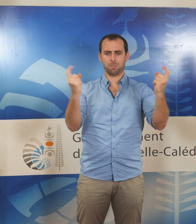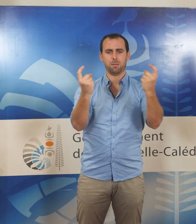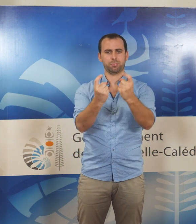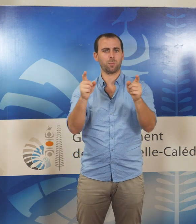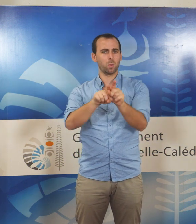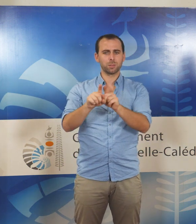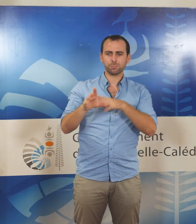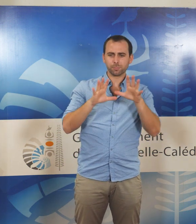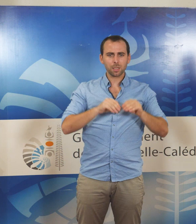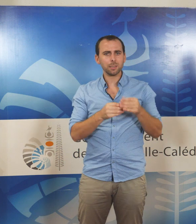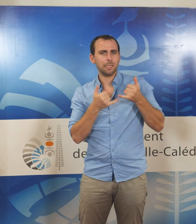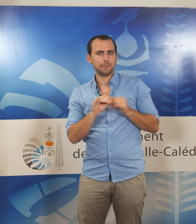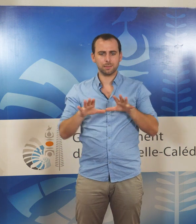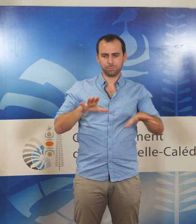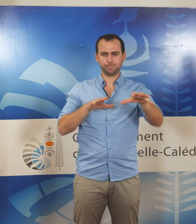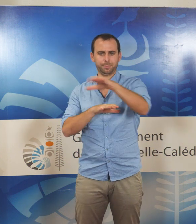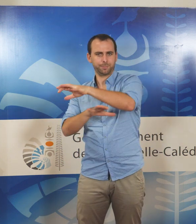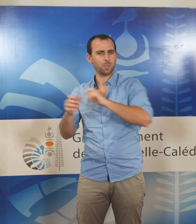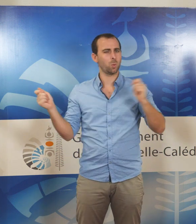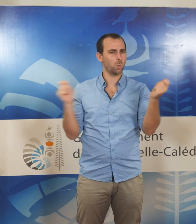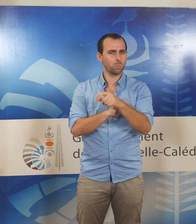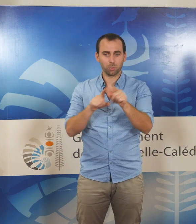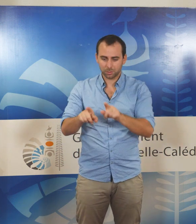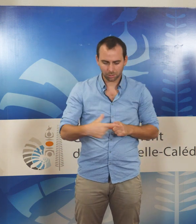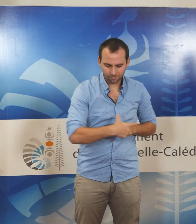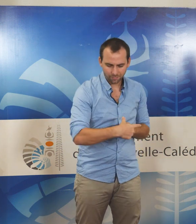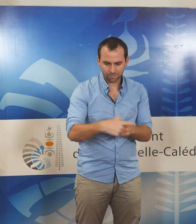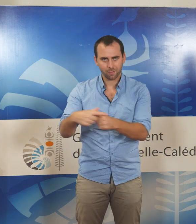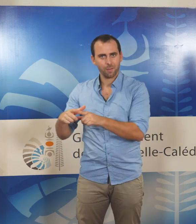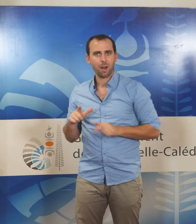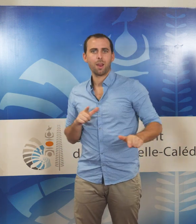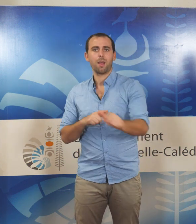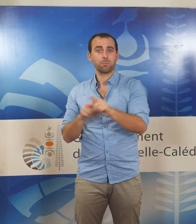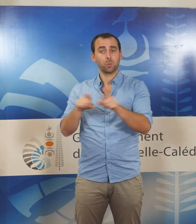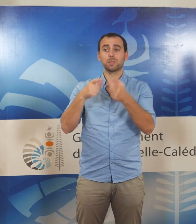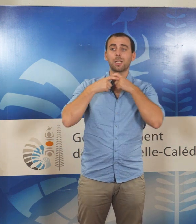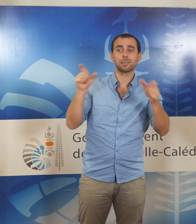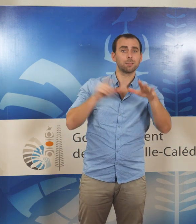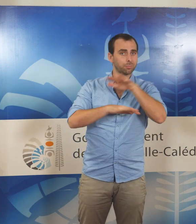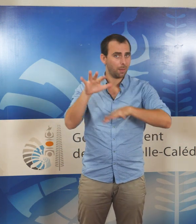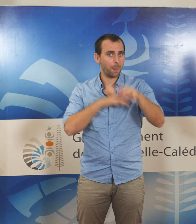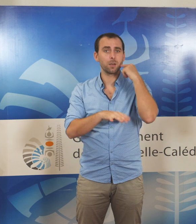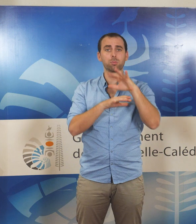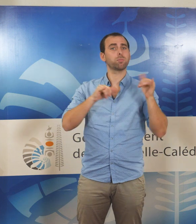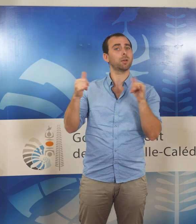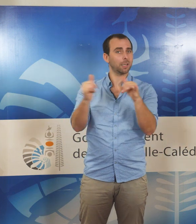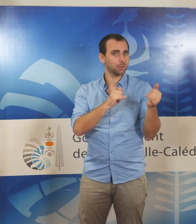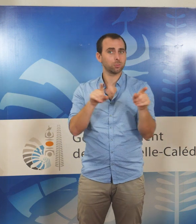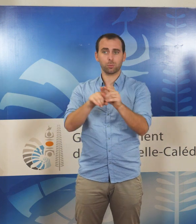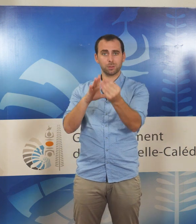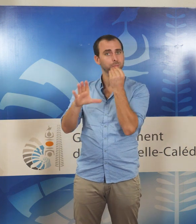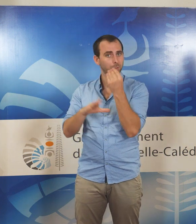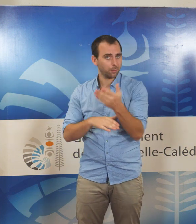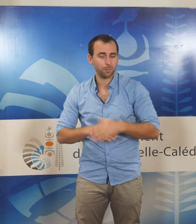sol. Il y a aussi eu des horaires aménagés pour les récréations et l'accès aux restaurants scolaires. Et puis, par exemple, dans certains établissements qui